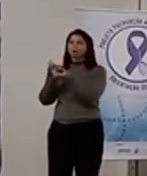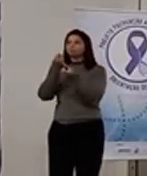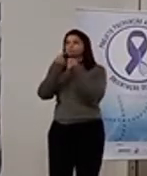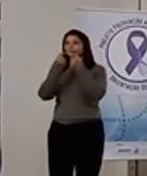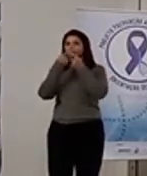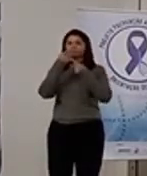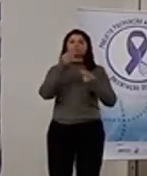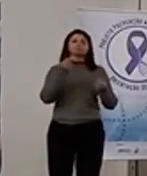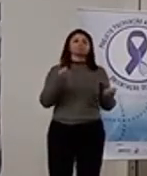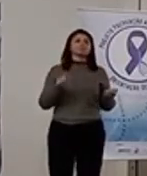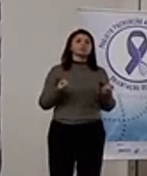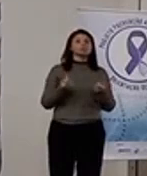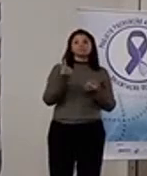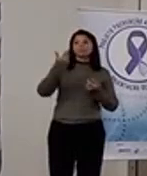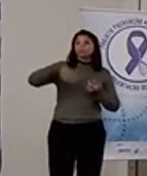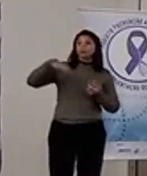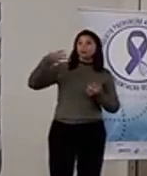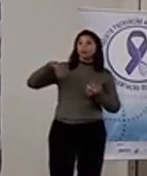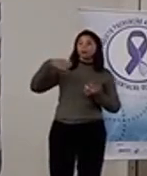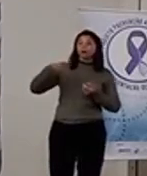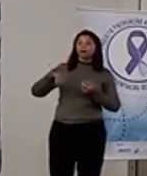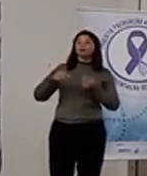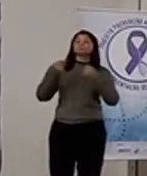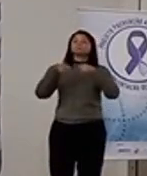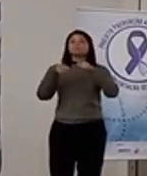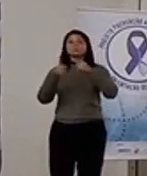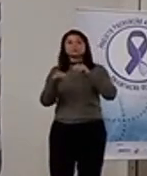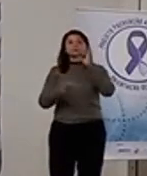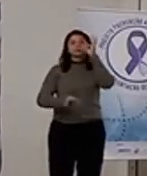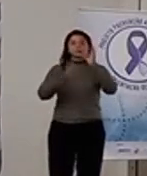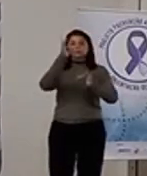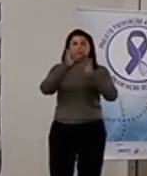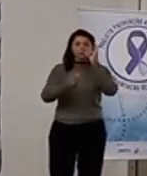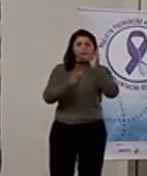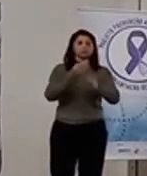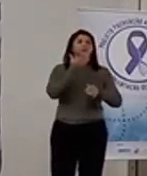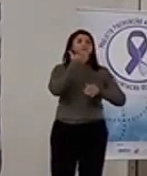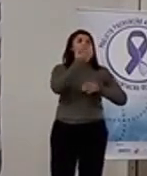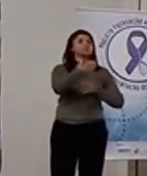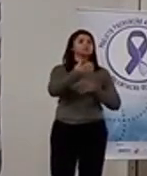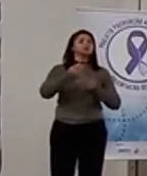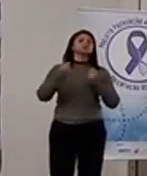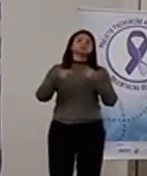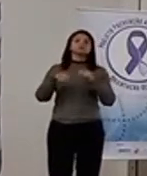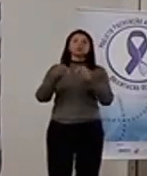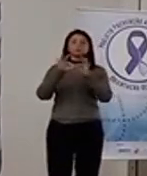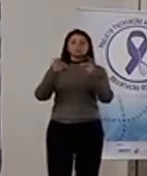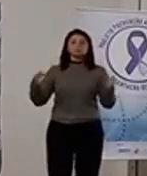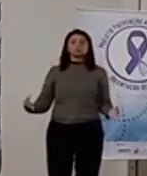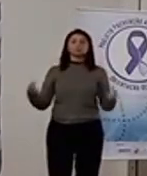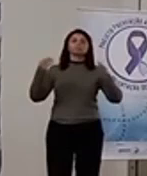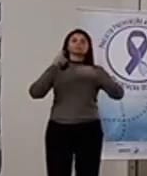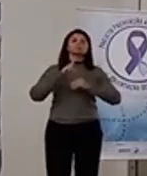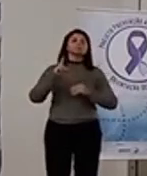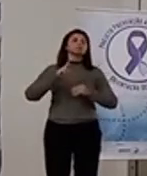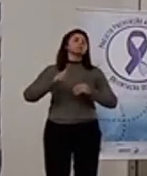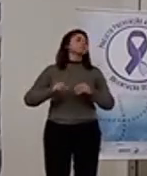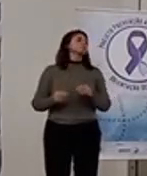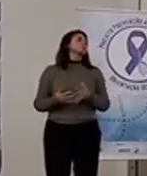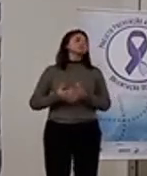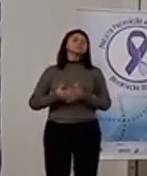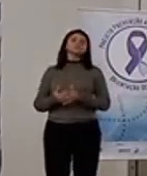não há medicações muito caras que também tem que entrar na justiça. Ou seja, não é simples. Ele coloca aqui, por exemplo,